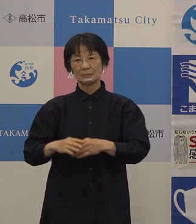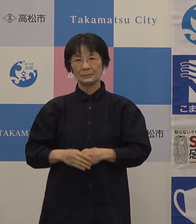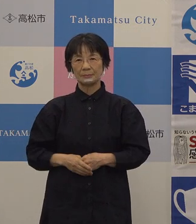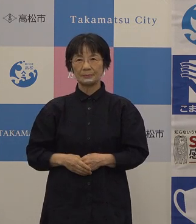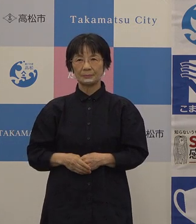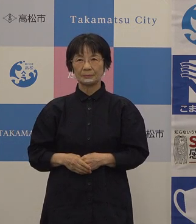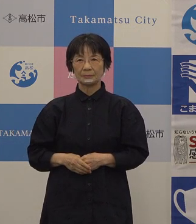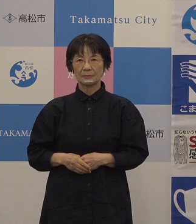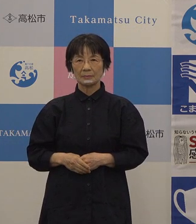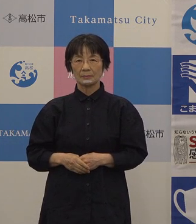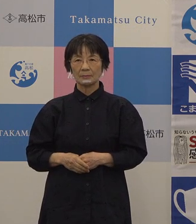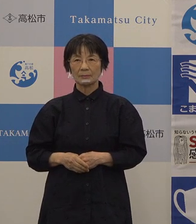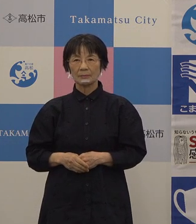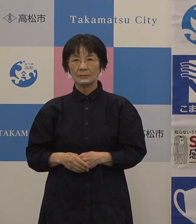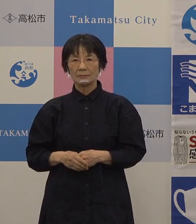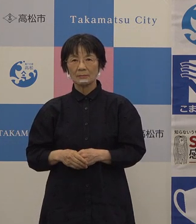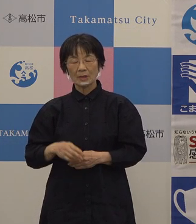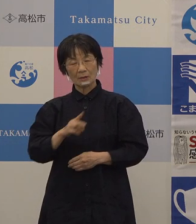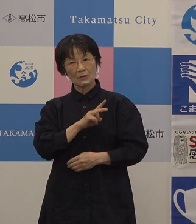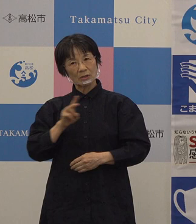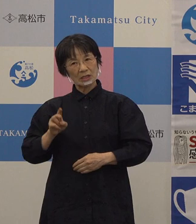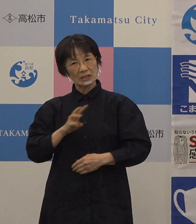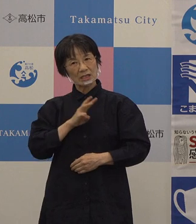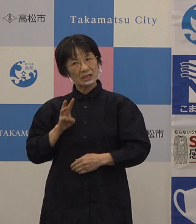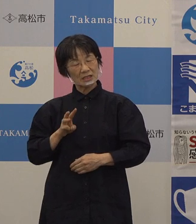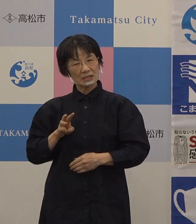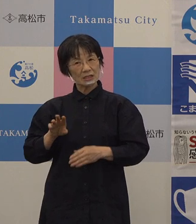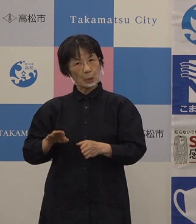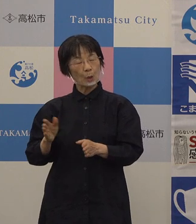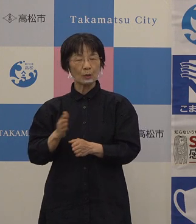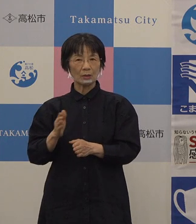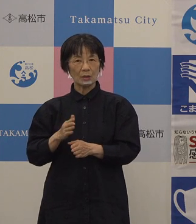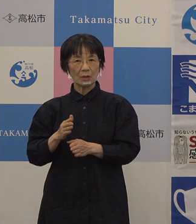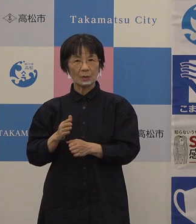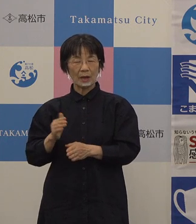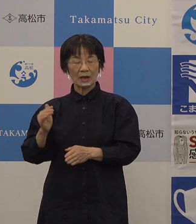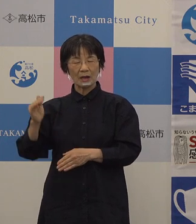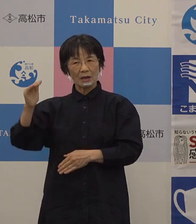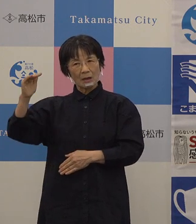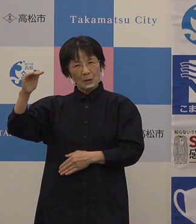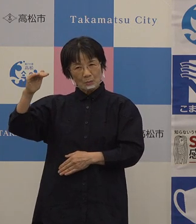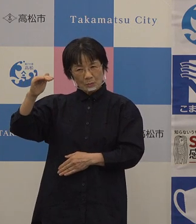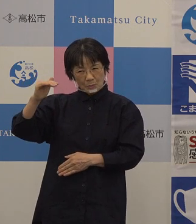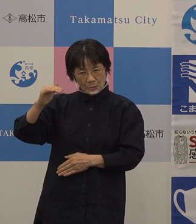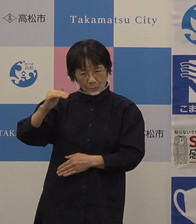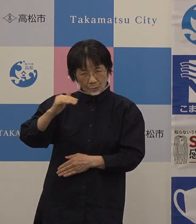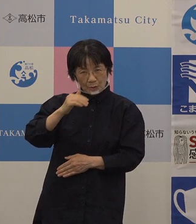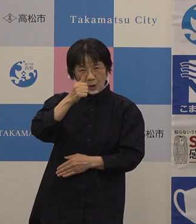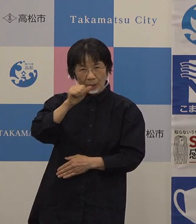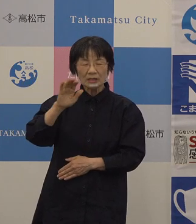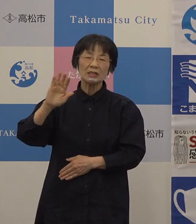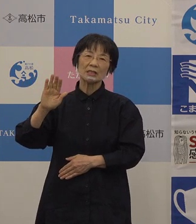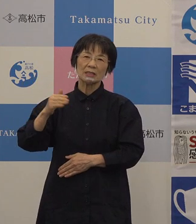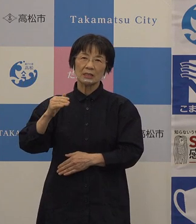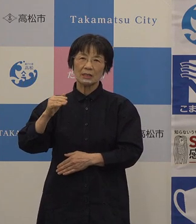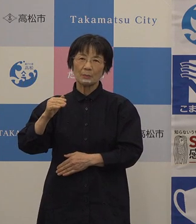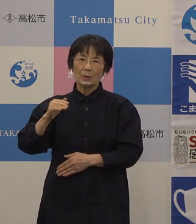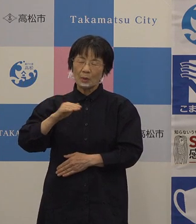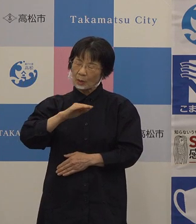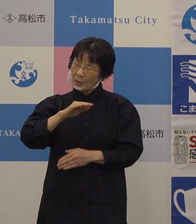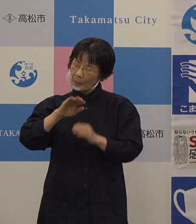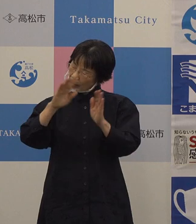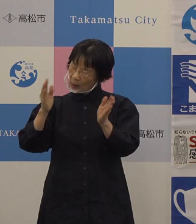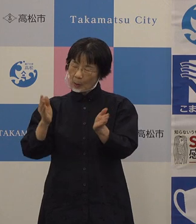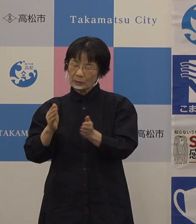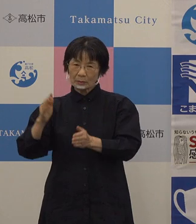。でまあ、ここ数日でございますけれども若干減少傾向はございますけれども全ての年代においておおむね横ばいの状態